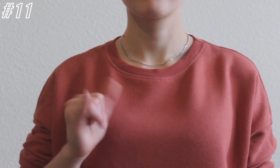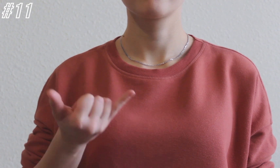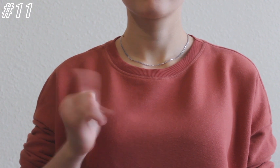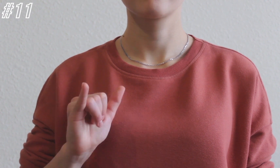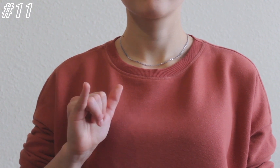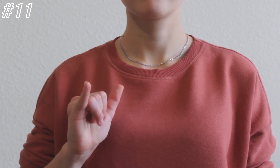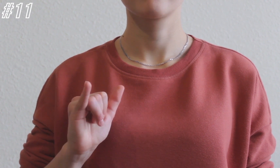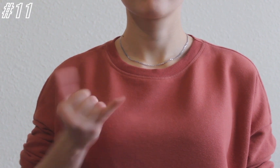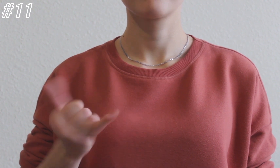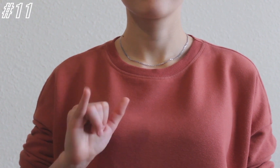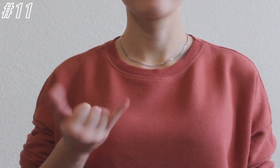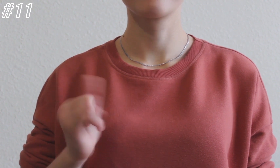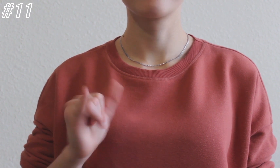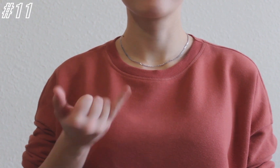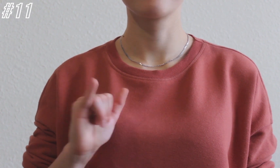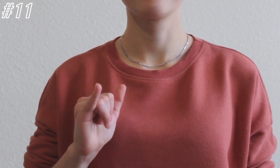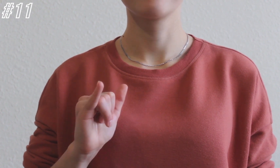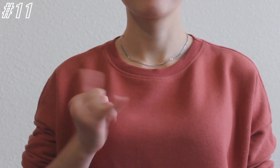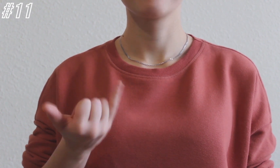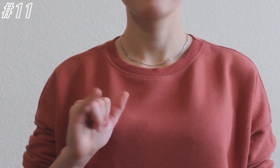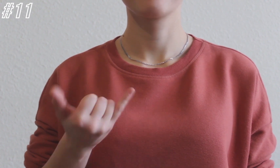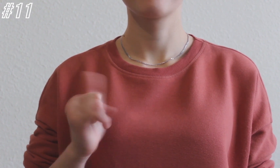ねりながら手を数回動かします。